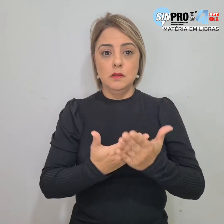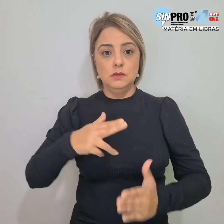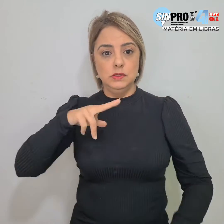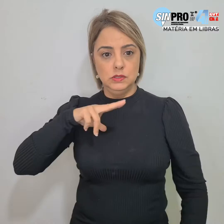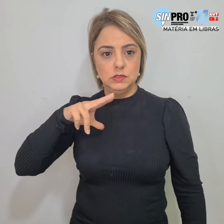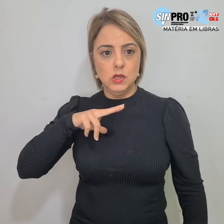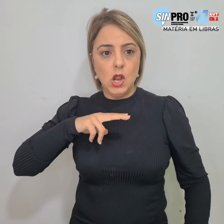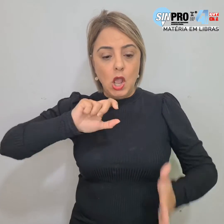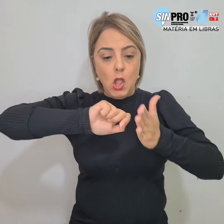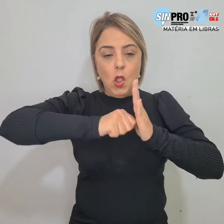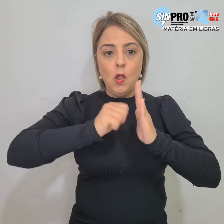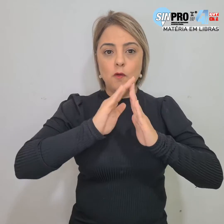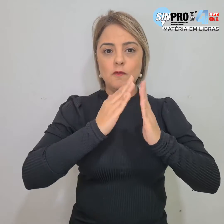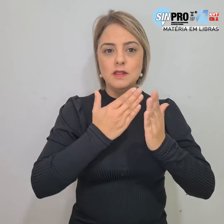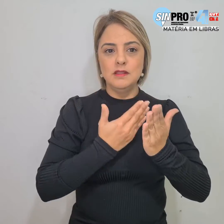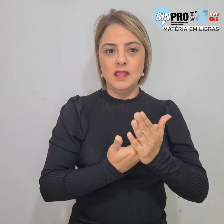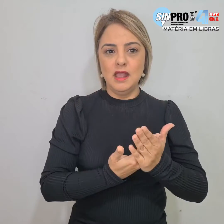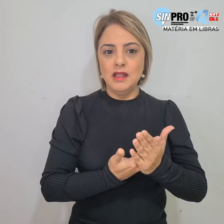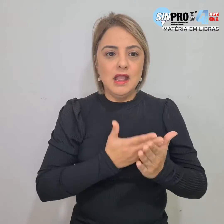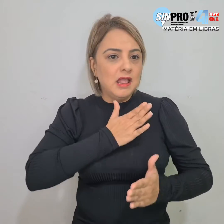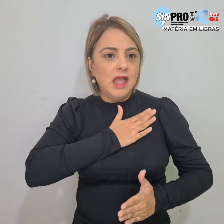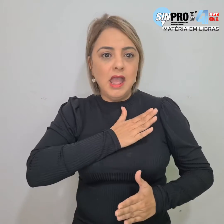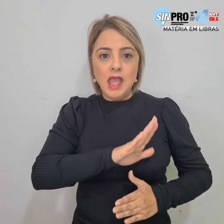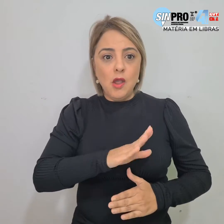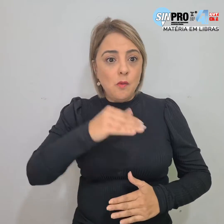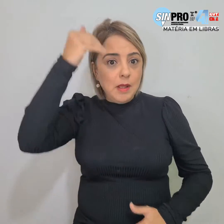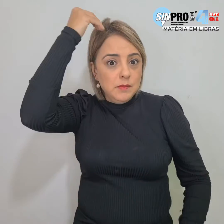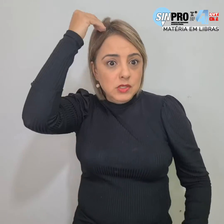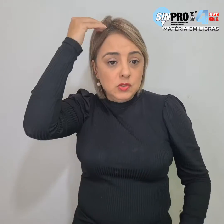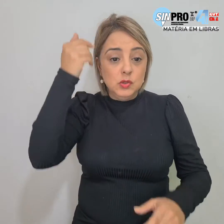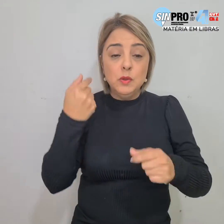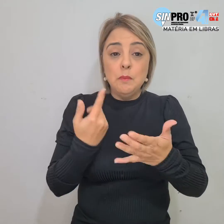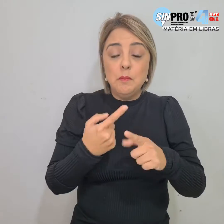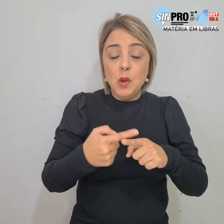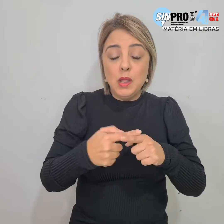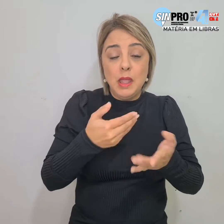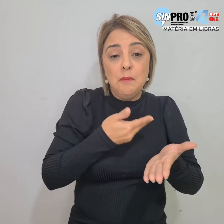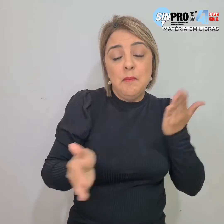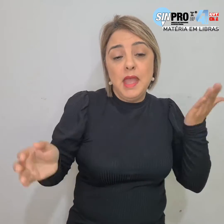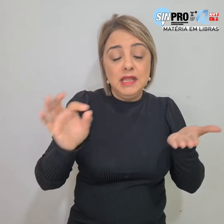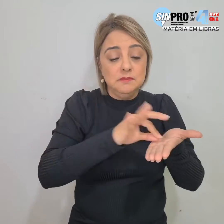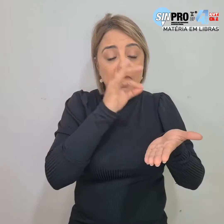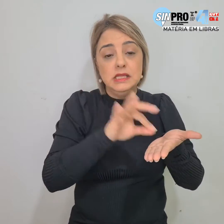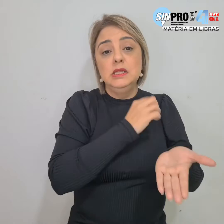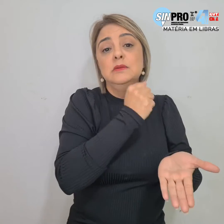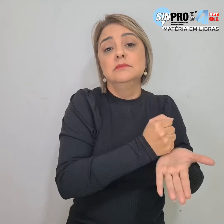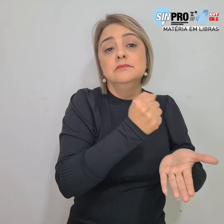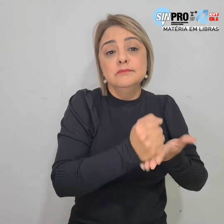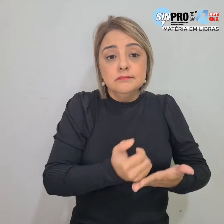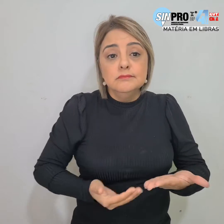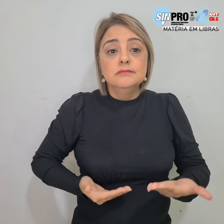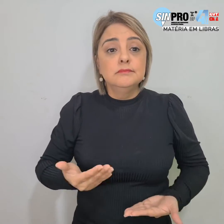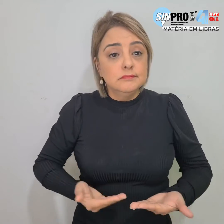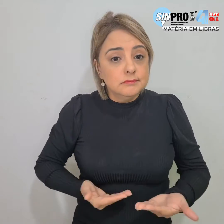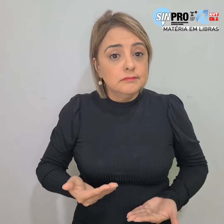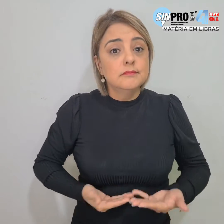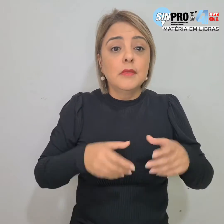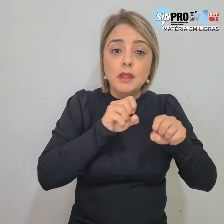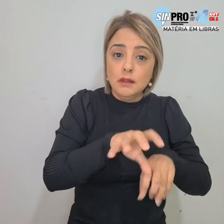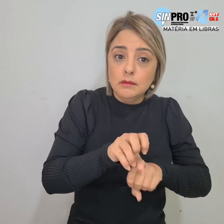das unidades é indesejado pelo fato de perderem matrículas seus contratos de prestação de serviço educacional. O